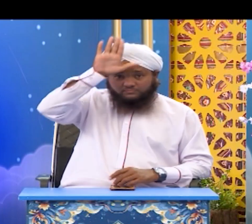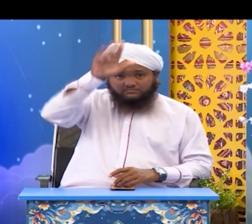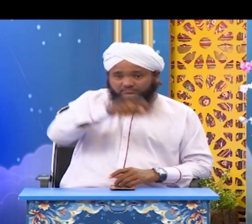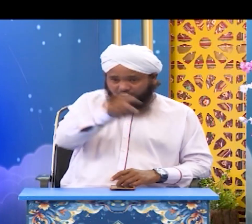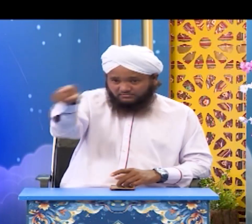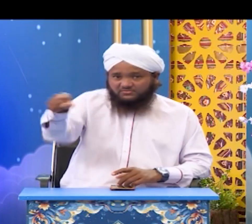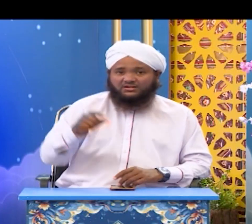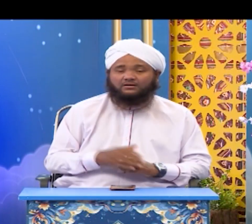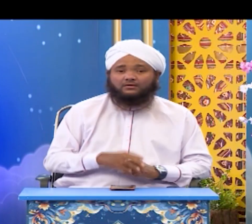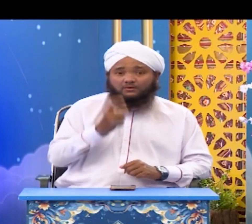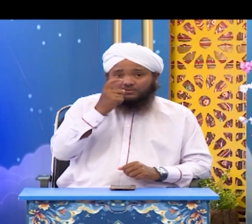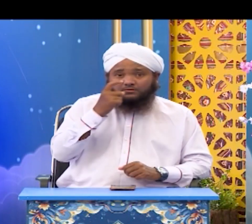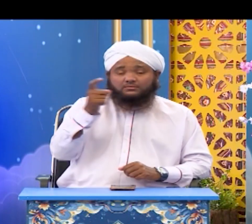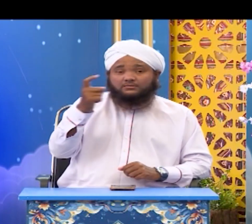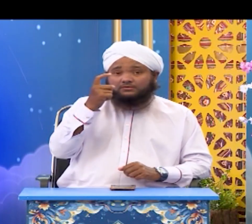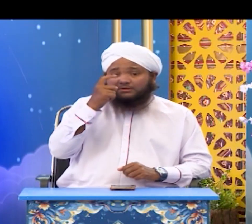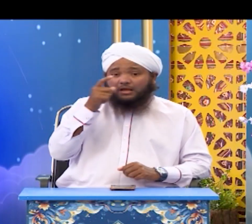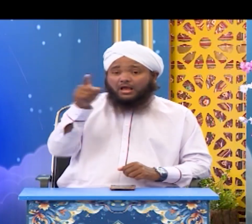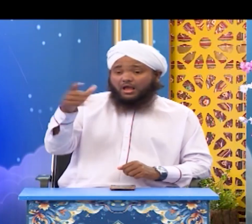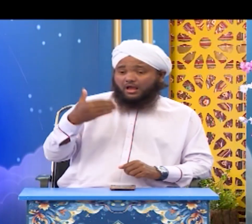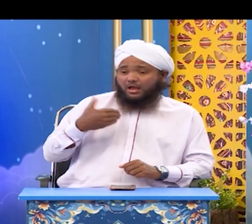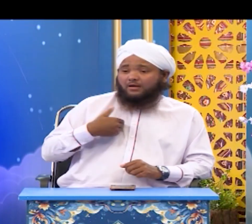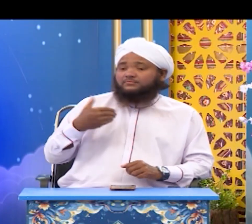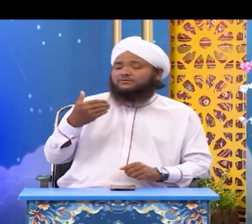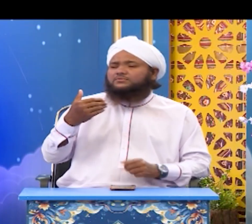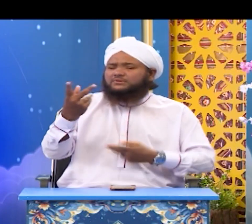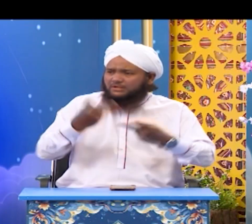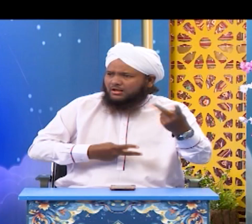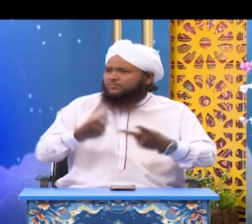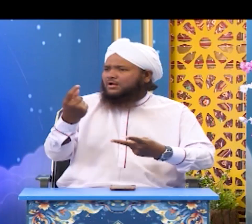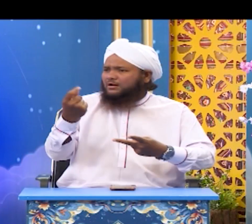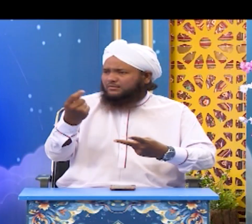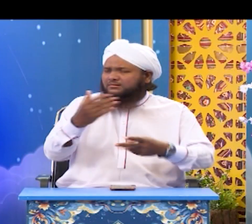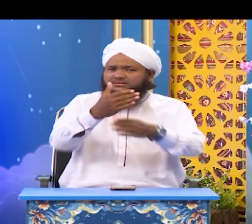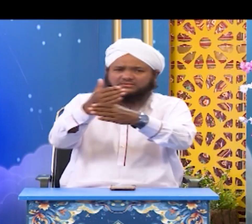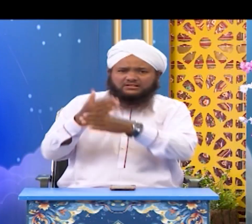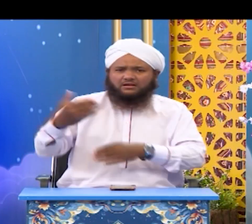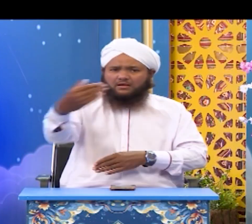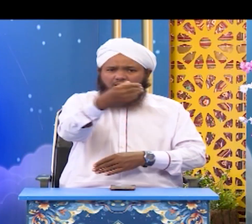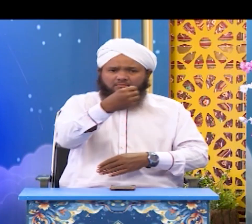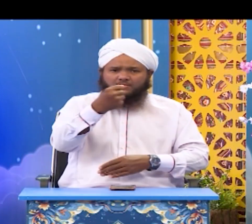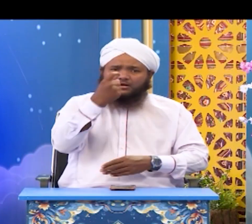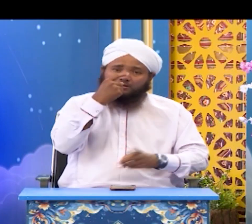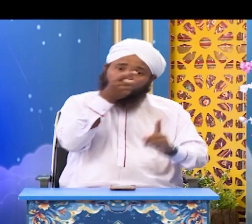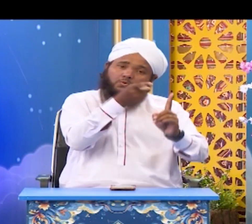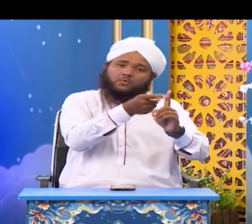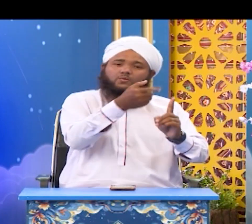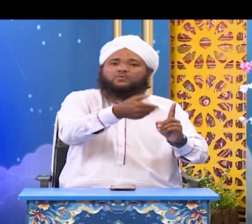عورتیں اپنے مہر کی رقموں، اپنی تجارتوں، اپنی جائیدادوں کی مالک بنا دی گئیں اور اپنے